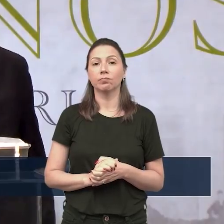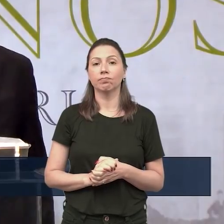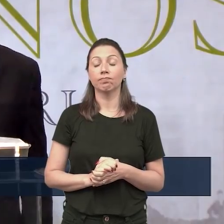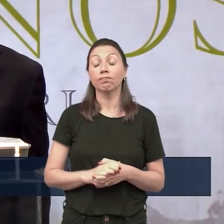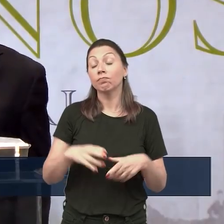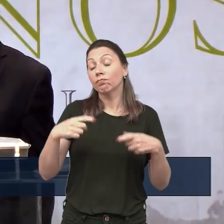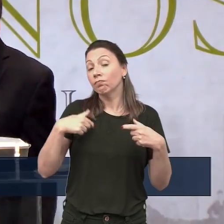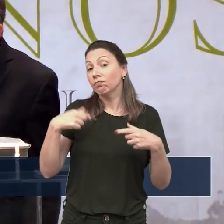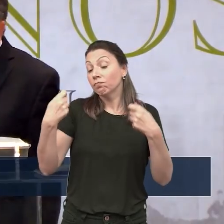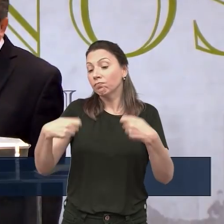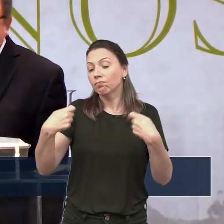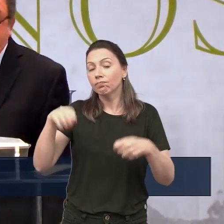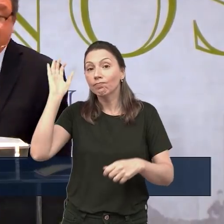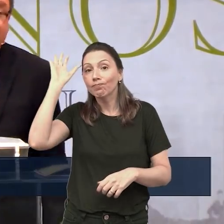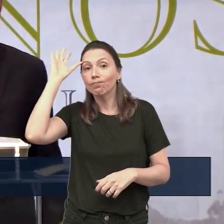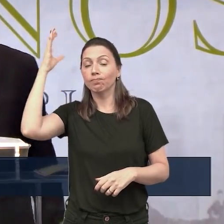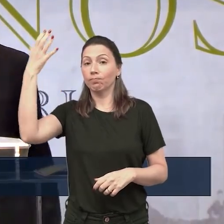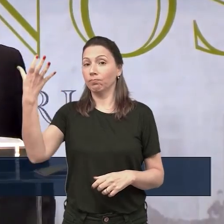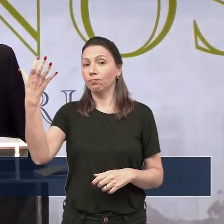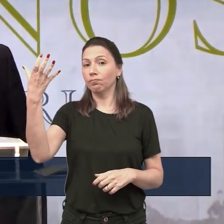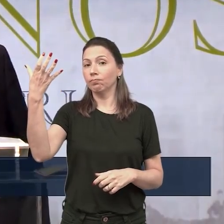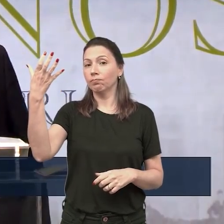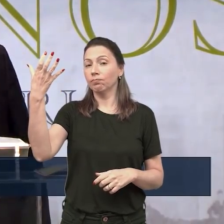Eu tenho que tomar uma decisão,